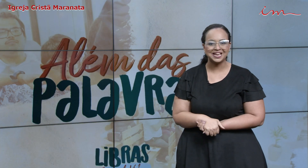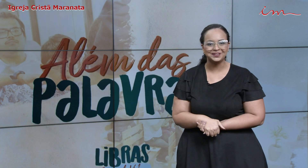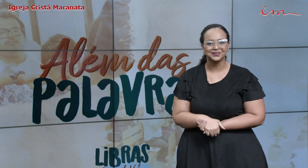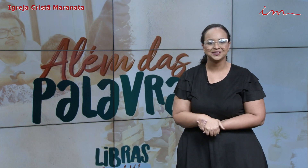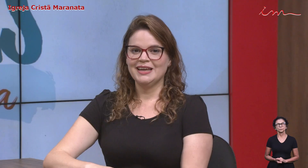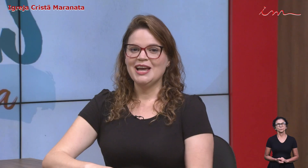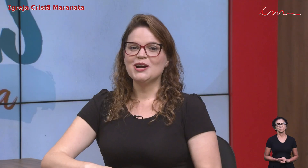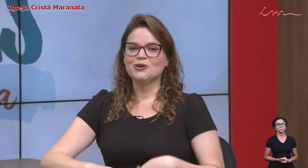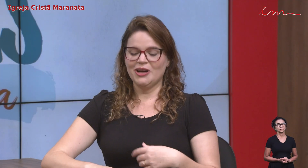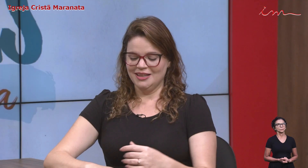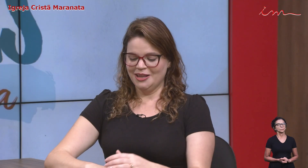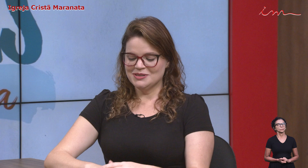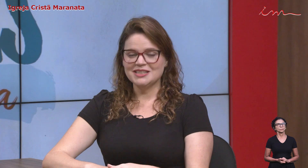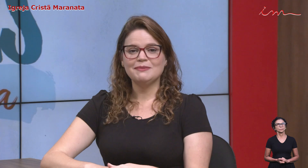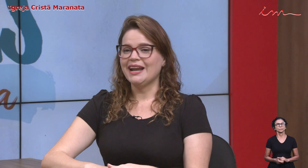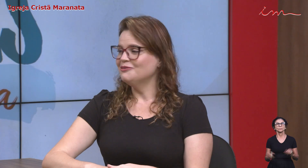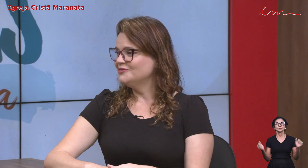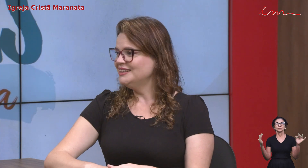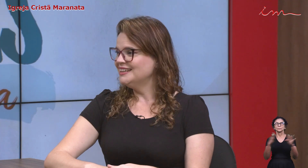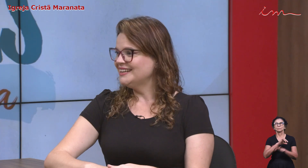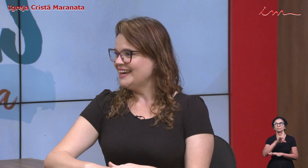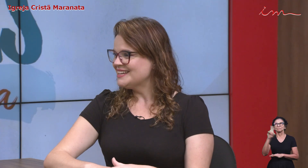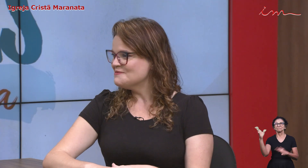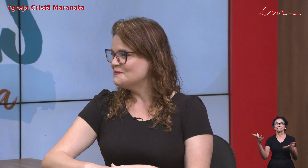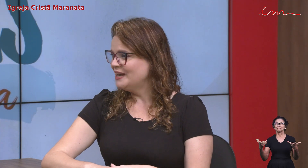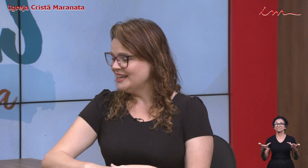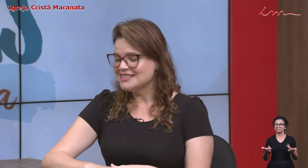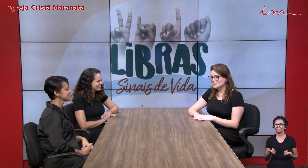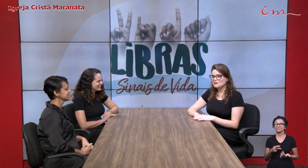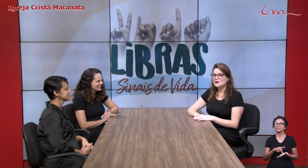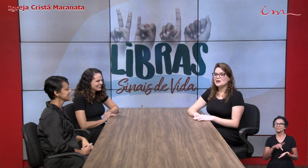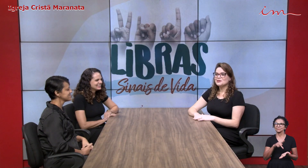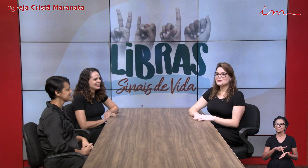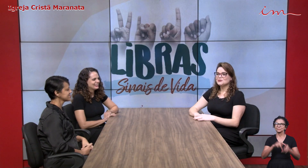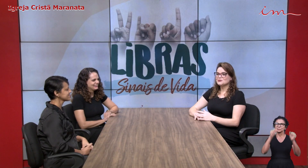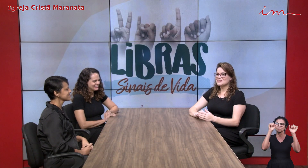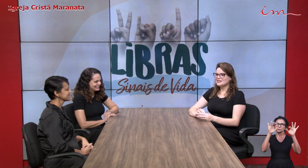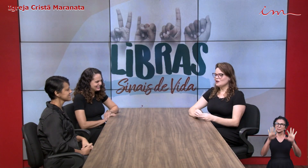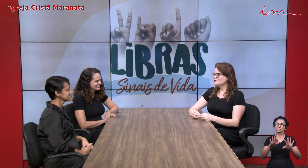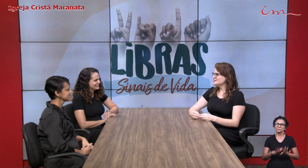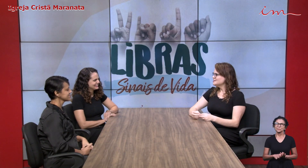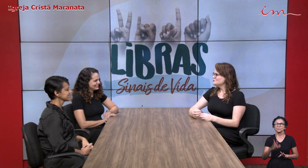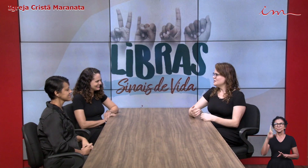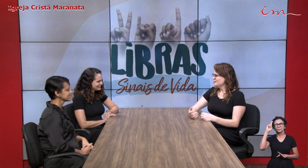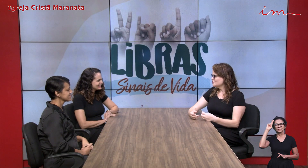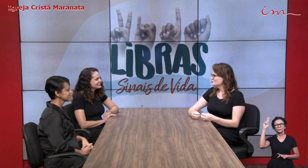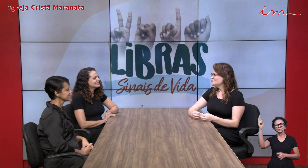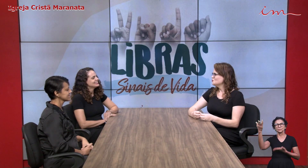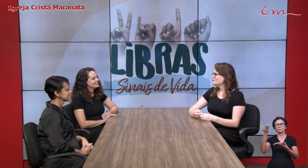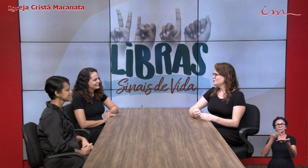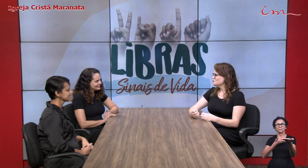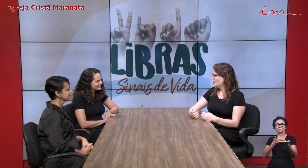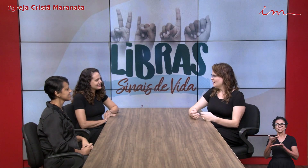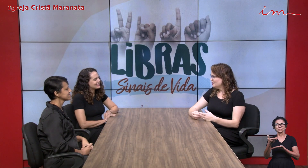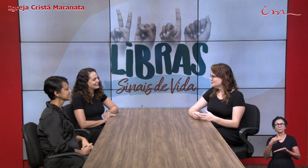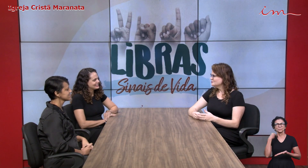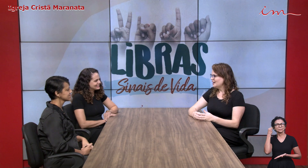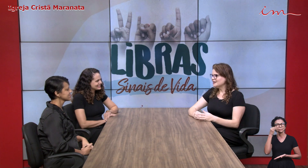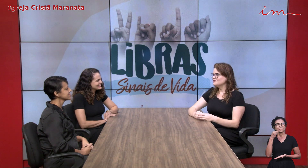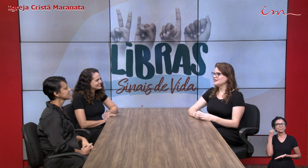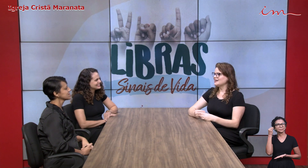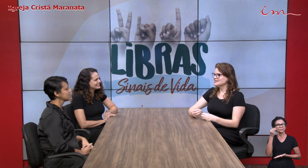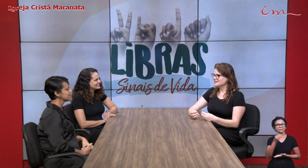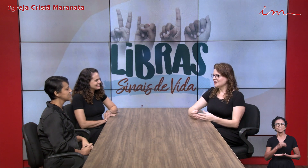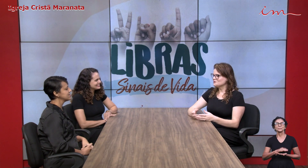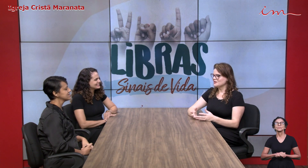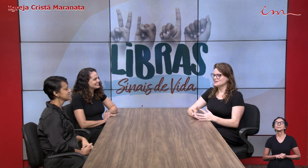paz do Senhor. Glória a Deus, que maravilha, né? Que bênção que o Senhor nos deu, essas experiências que o Senhor vai nos marcando, né?